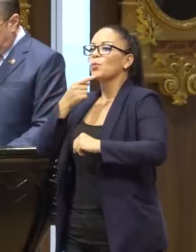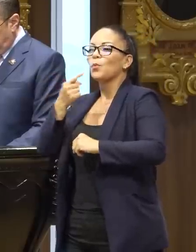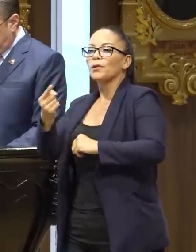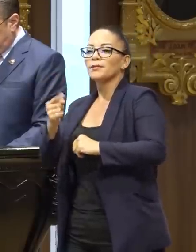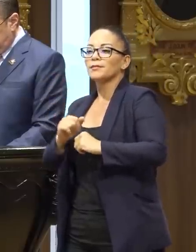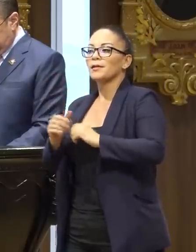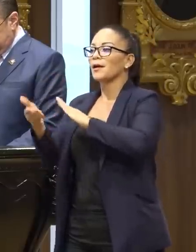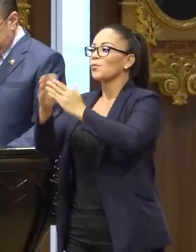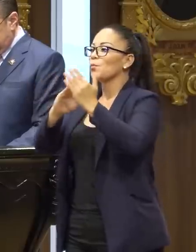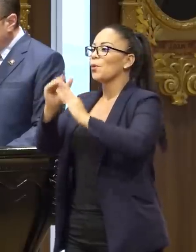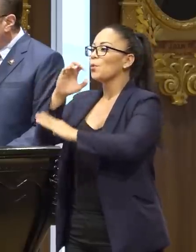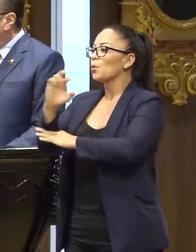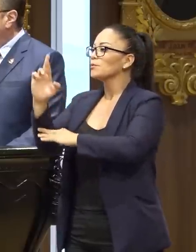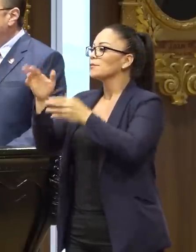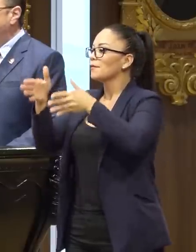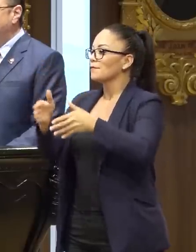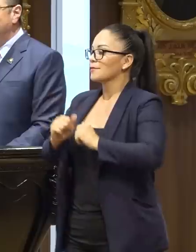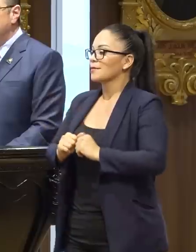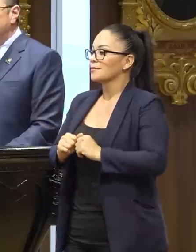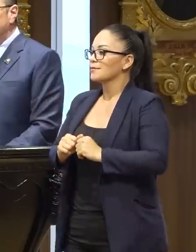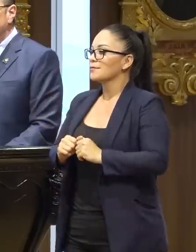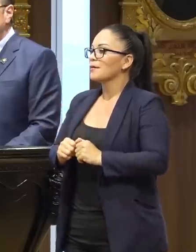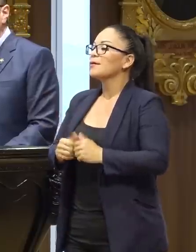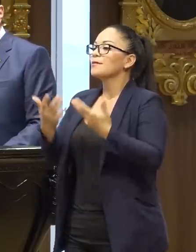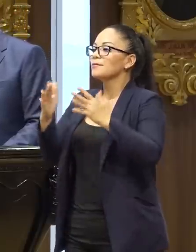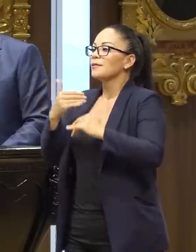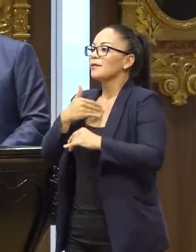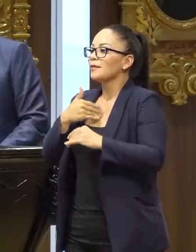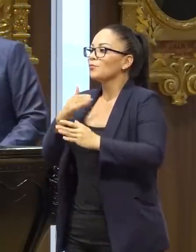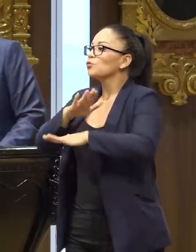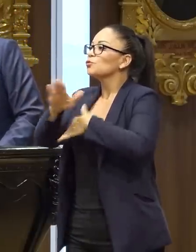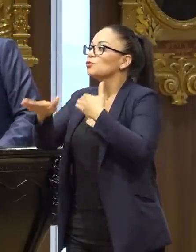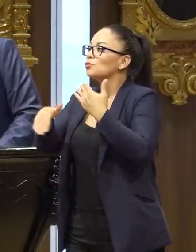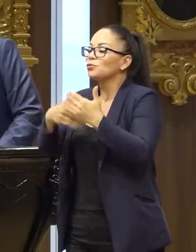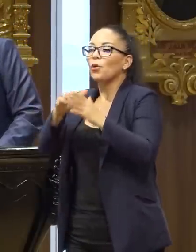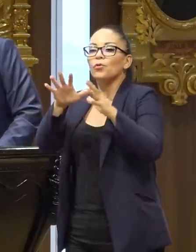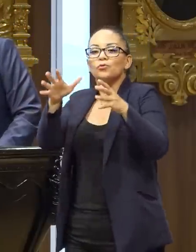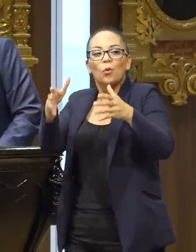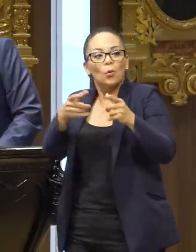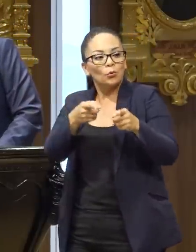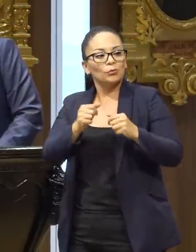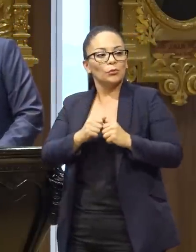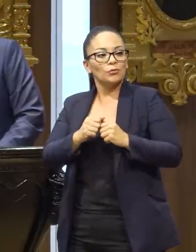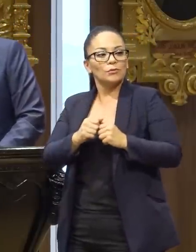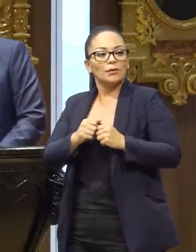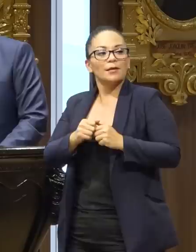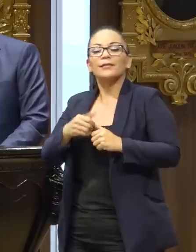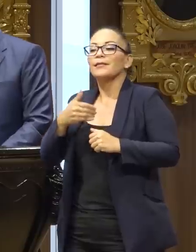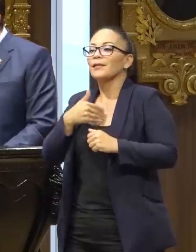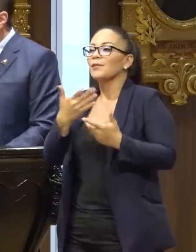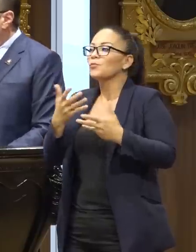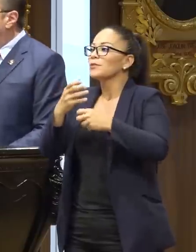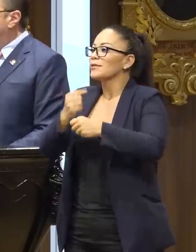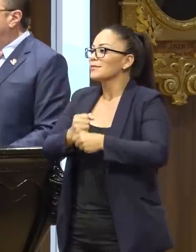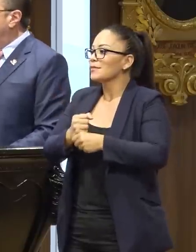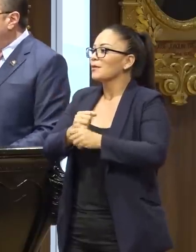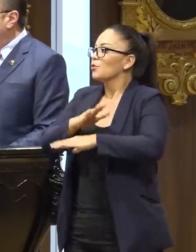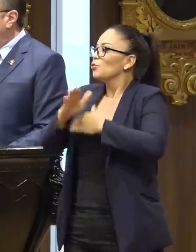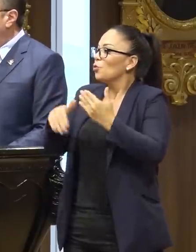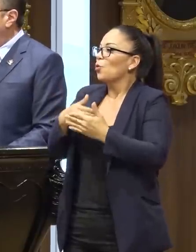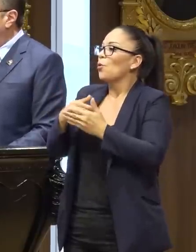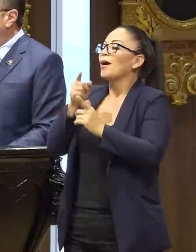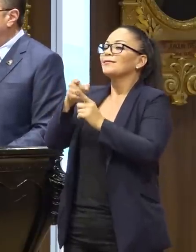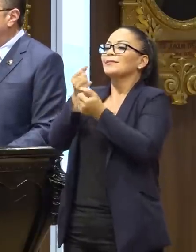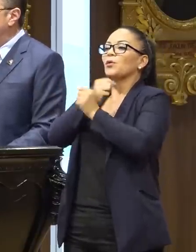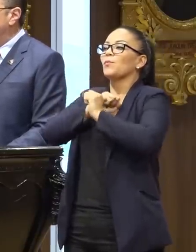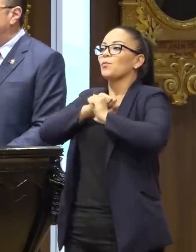puedo decirle al pueblo costarricense que tenemos todos juntos que hacer lo